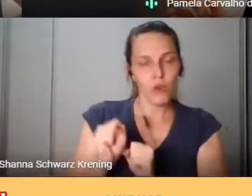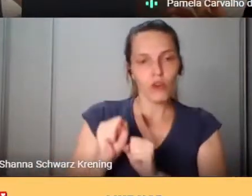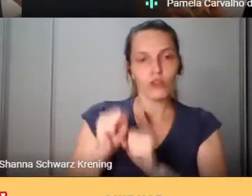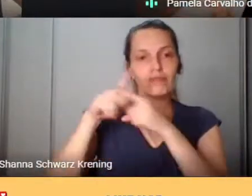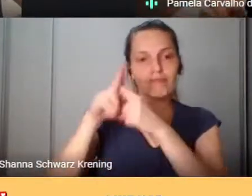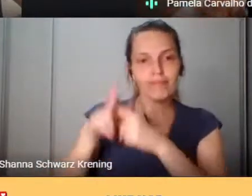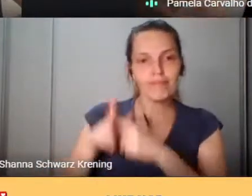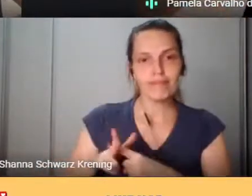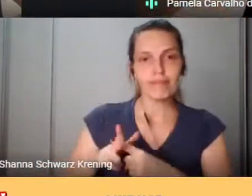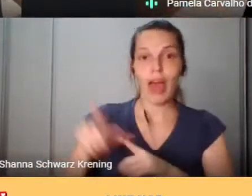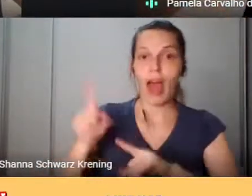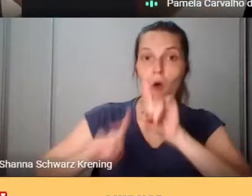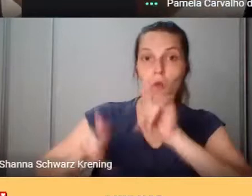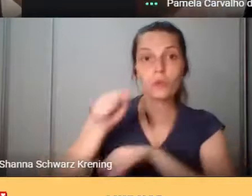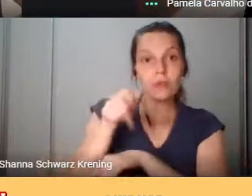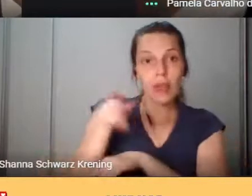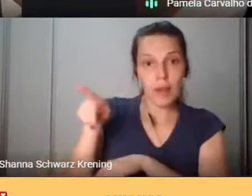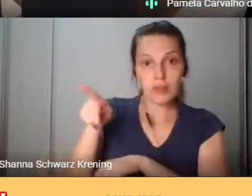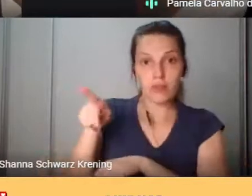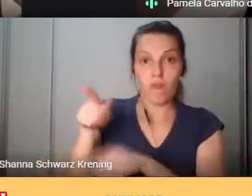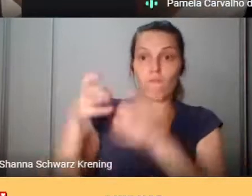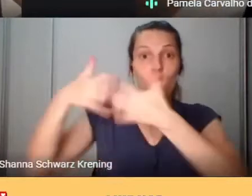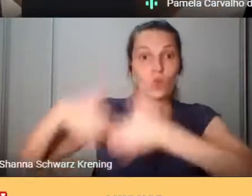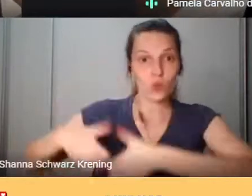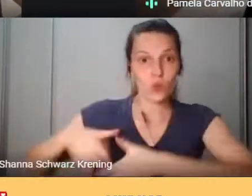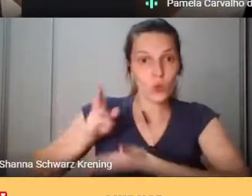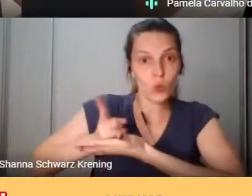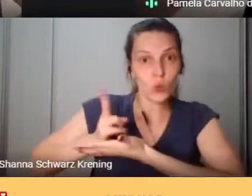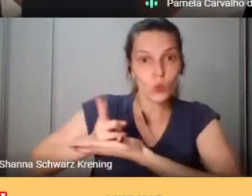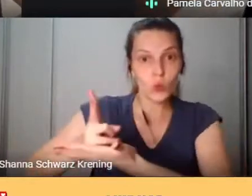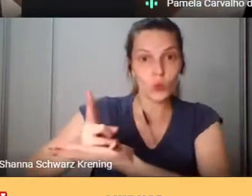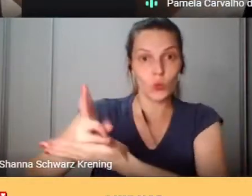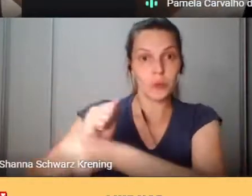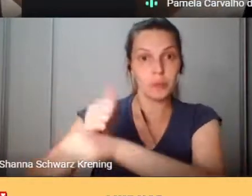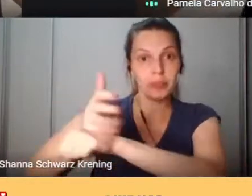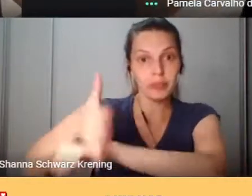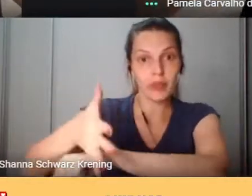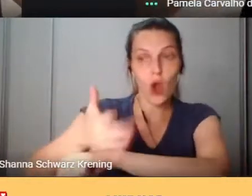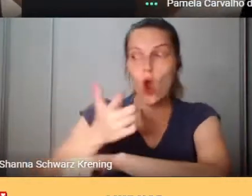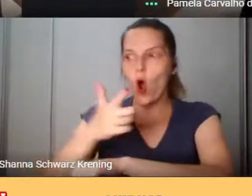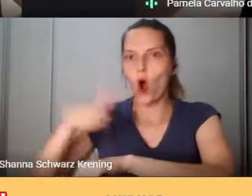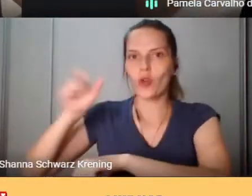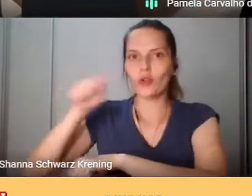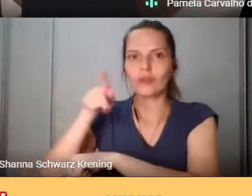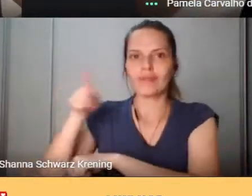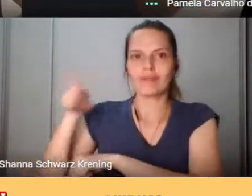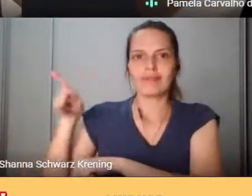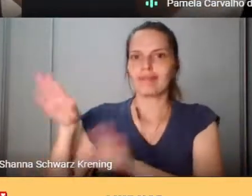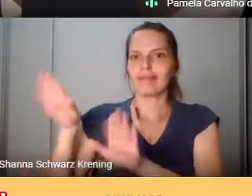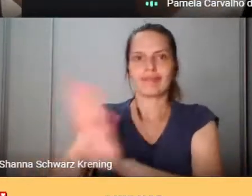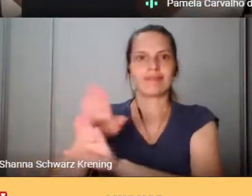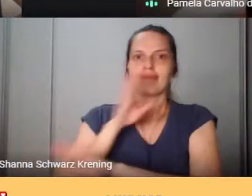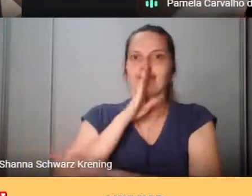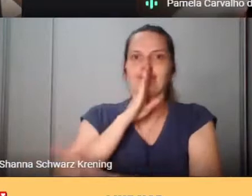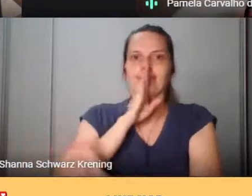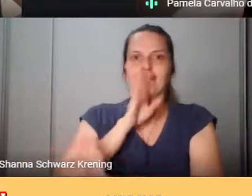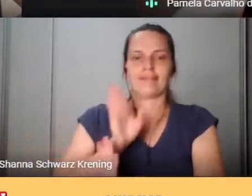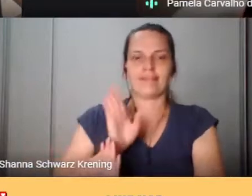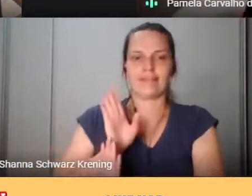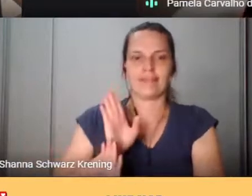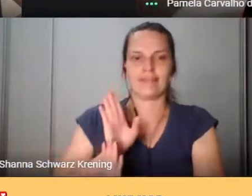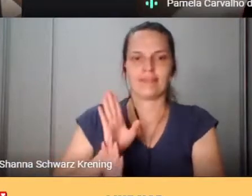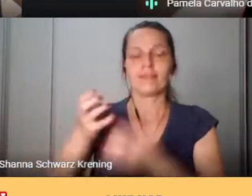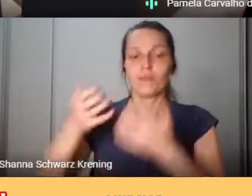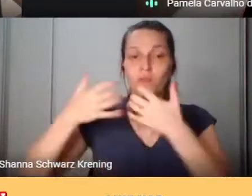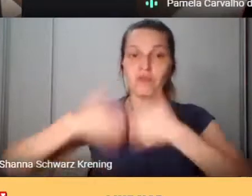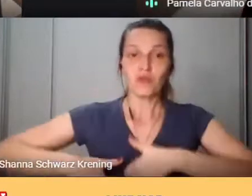determinados aplicativos funcionem e outros fiquem totalmente silenciados, né? Funciona, né? Eu uso